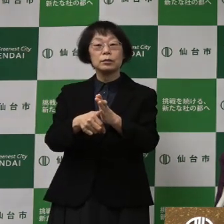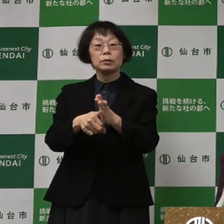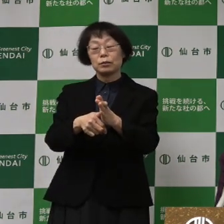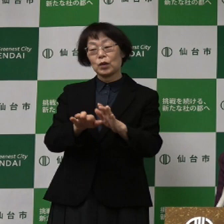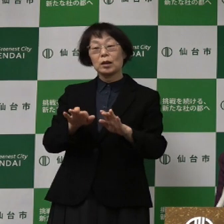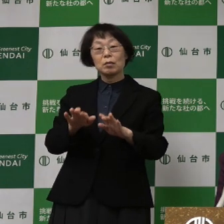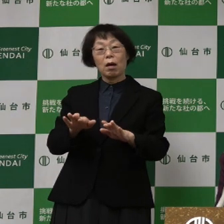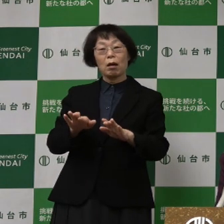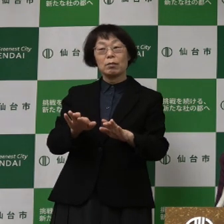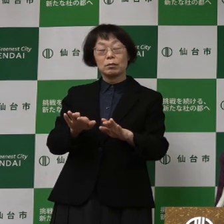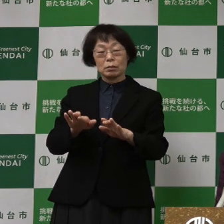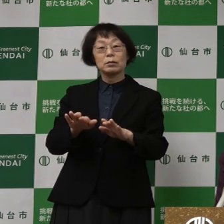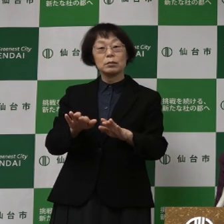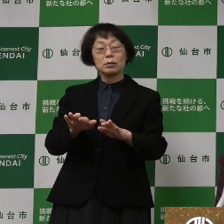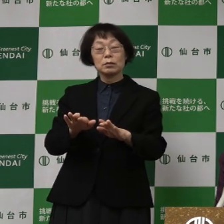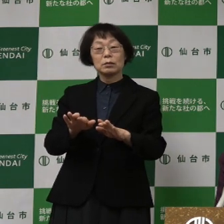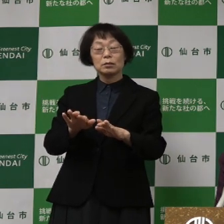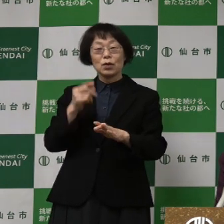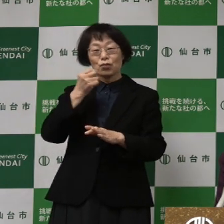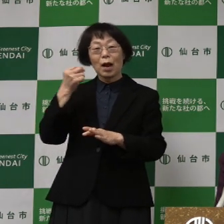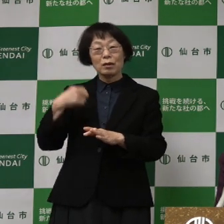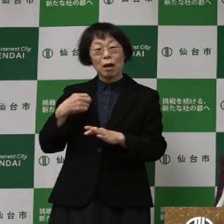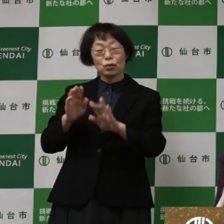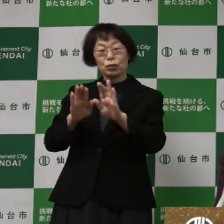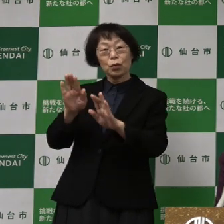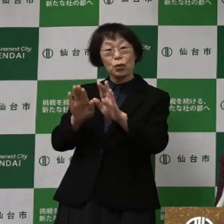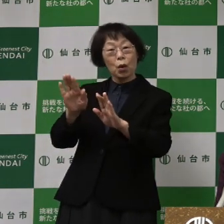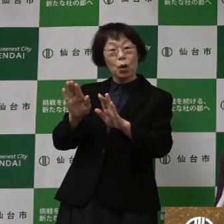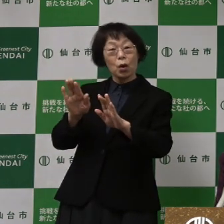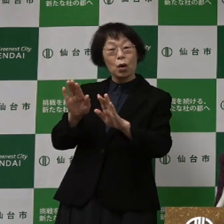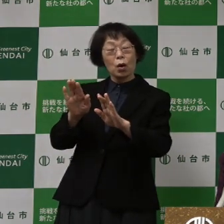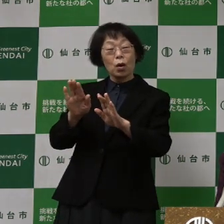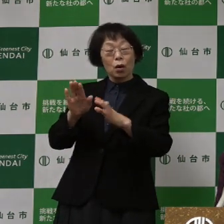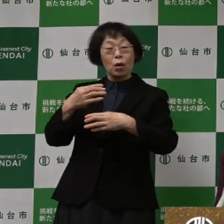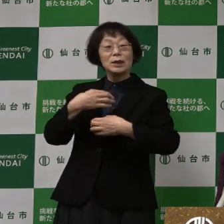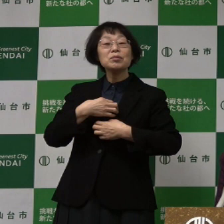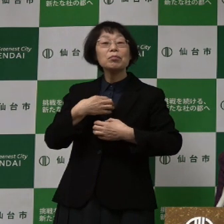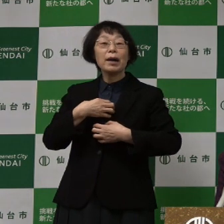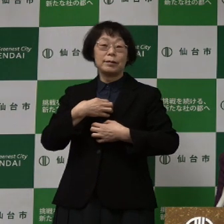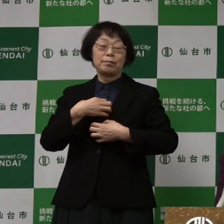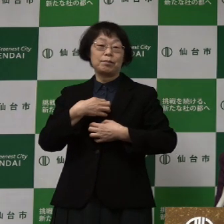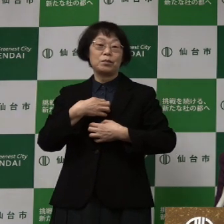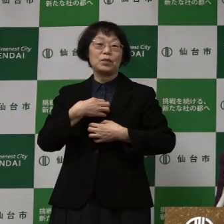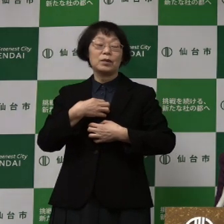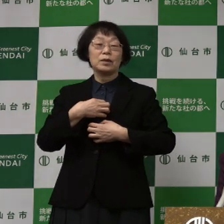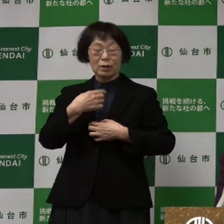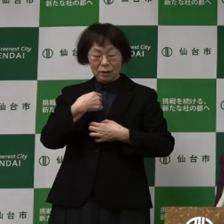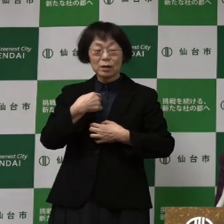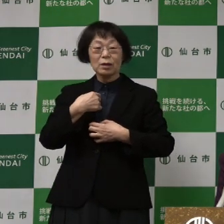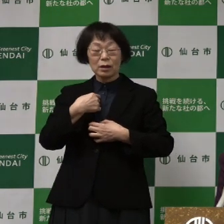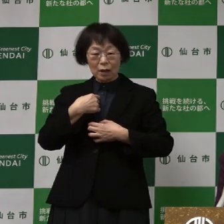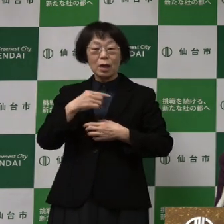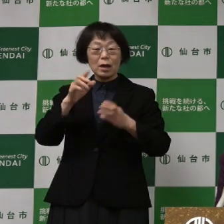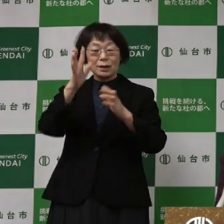今おっしゃったようにウクライナの状況を大変心配していて、受け入れる準備を